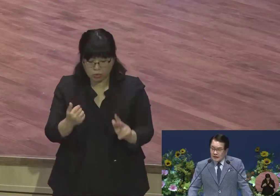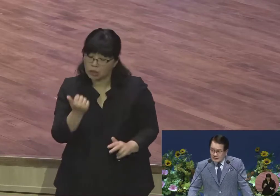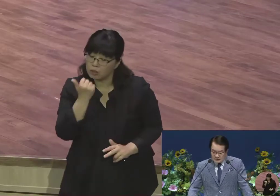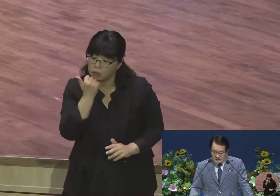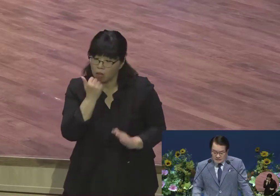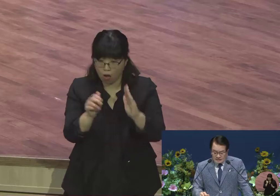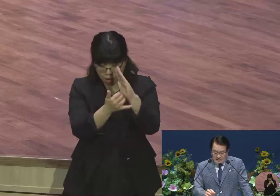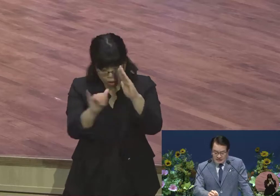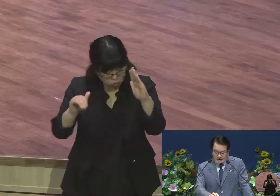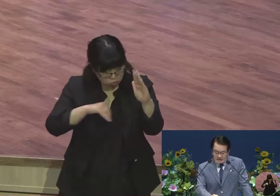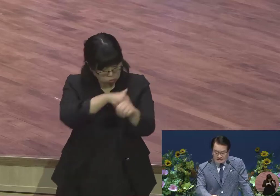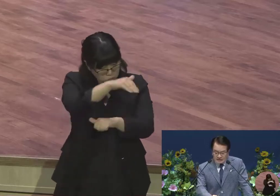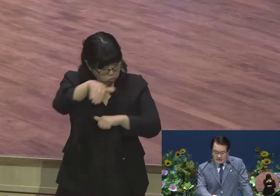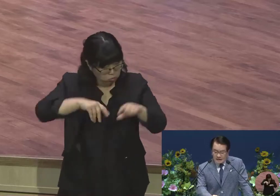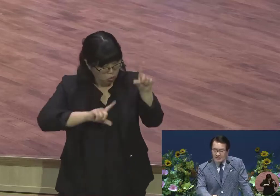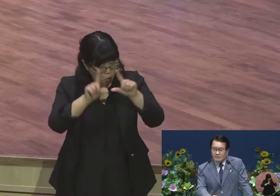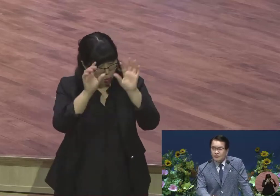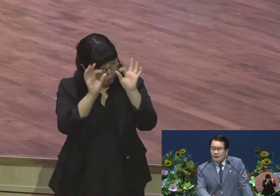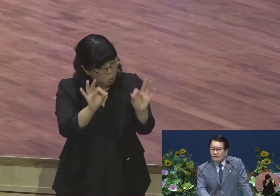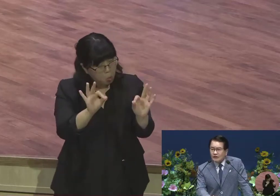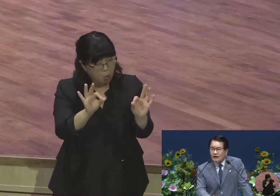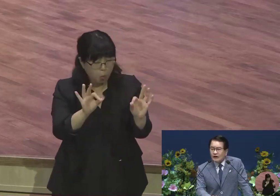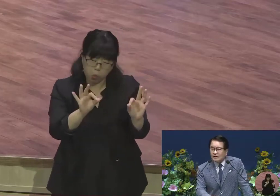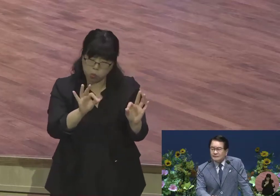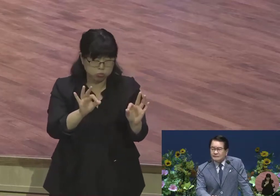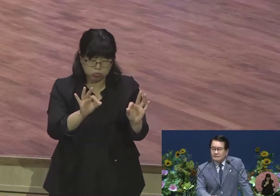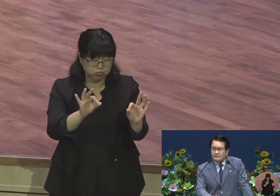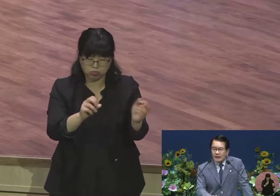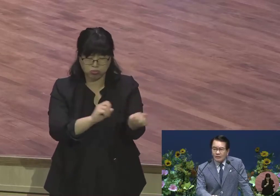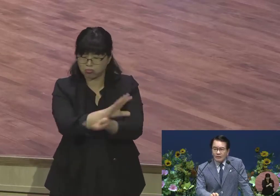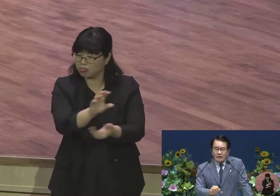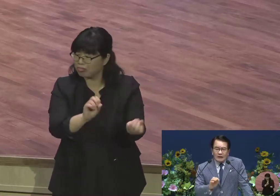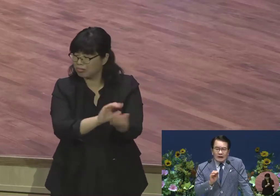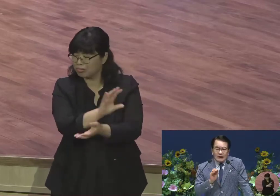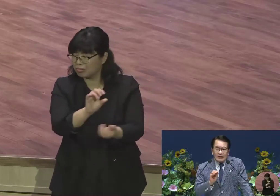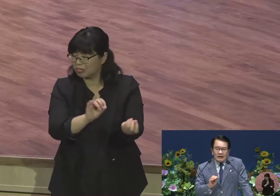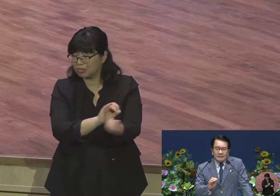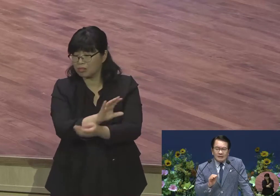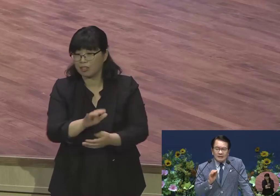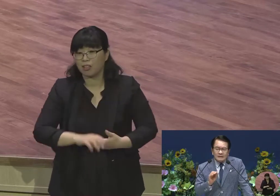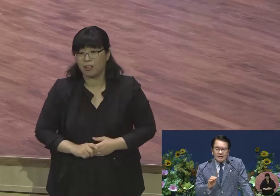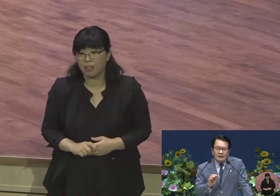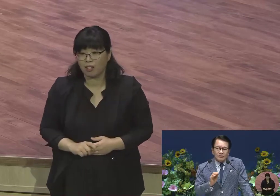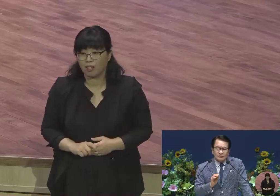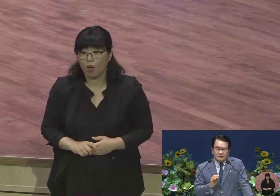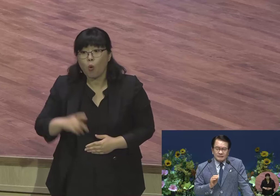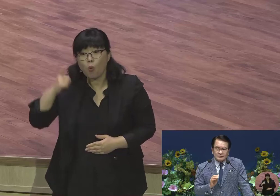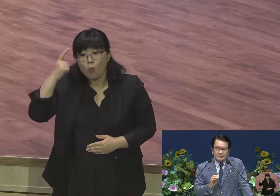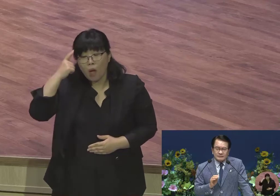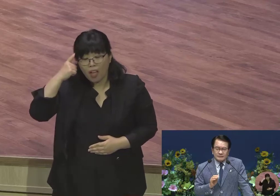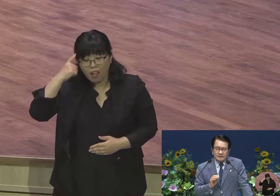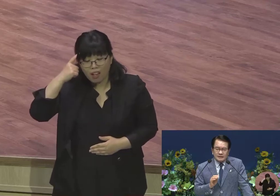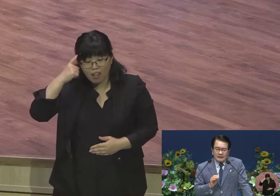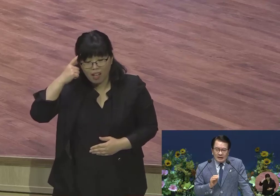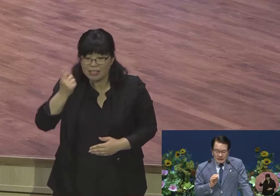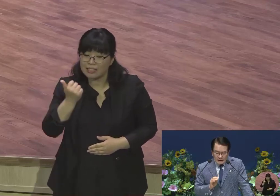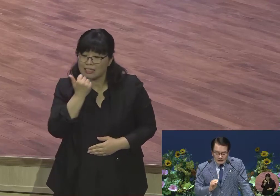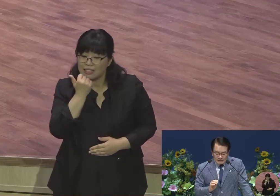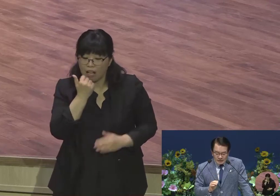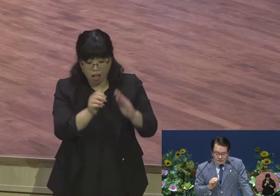영적으로 이 가정을 보면 이삭 가정 핵심 이유가 뭐냐 바로 하나님의 은약을 놓쳤어요.